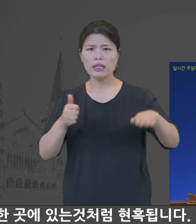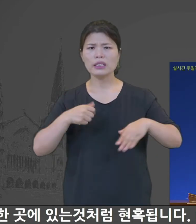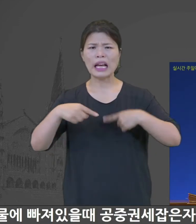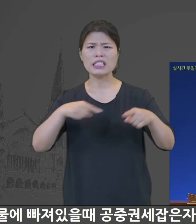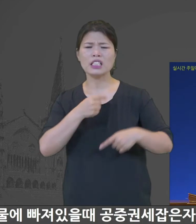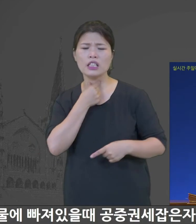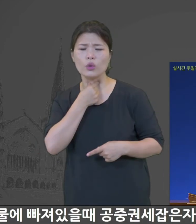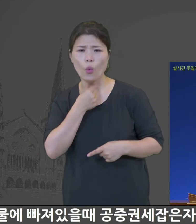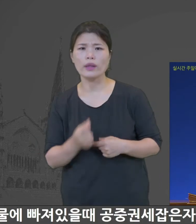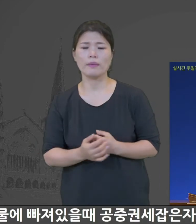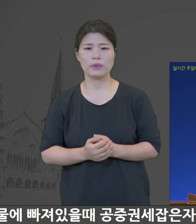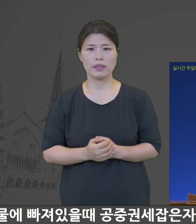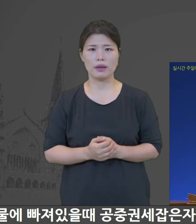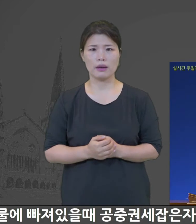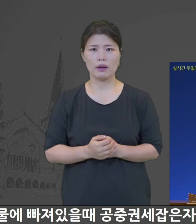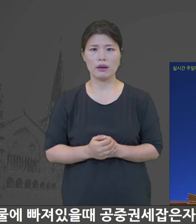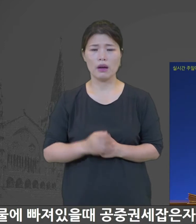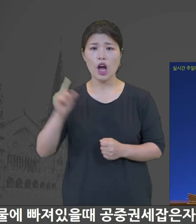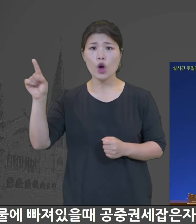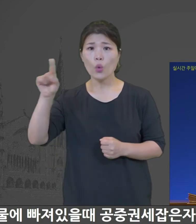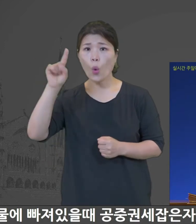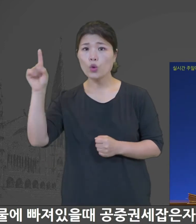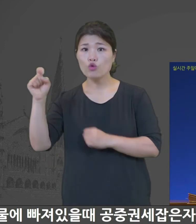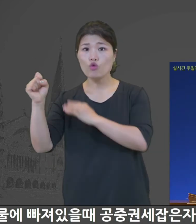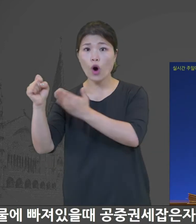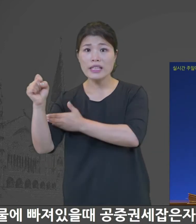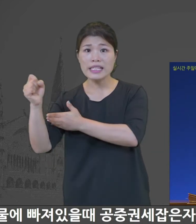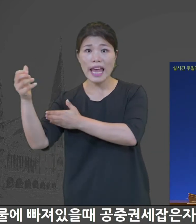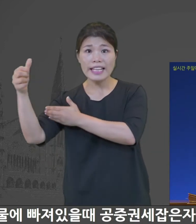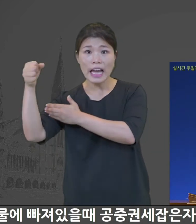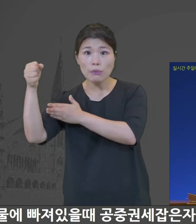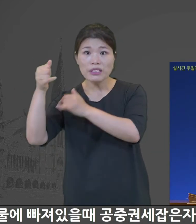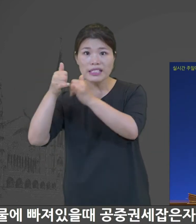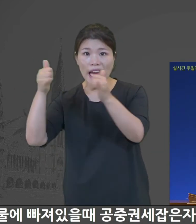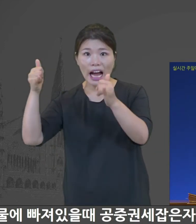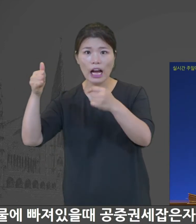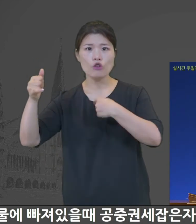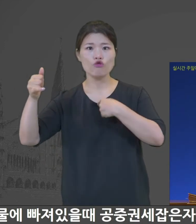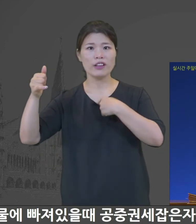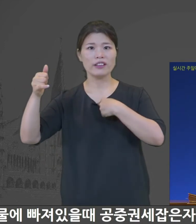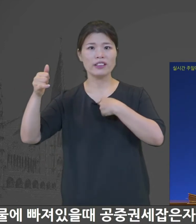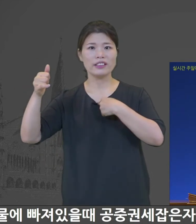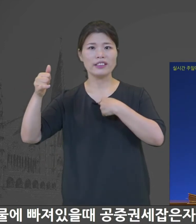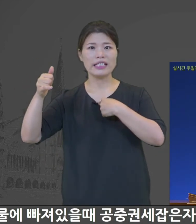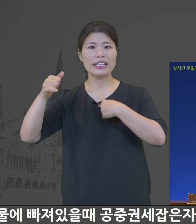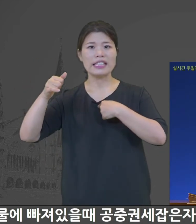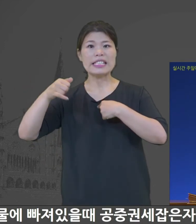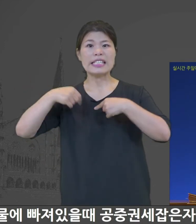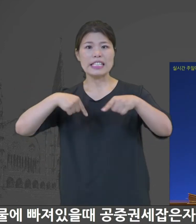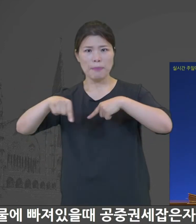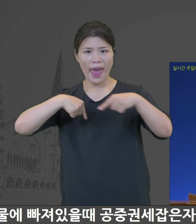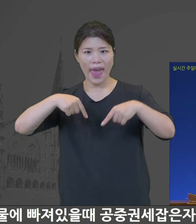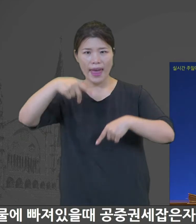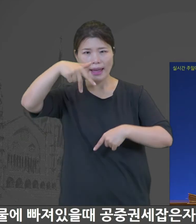원합니다. 공중 권세 잡은 자는 우리를 지배하기 원합니다. 하나님이 우리를